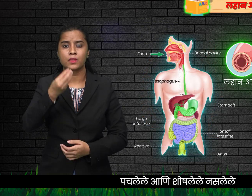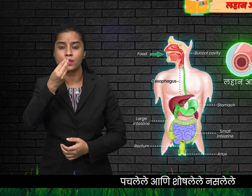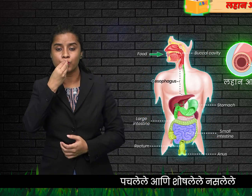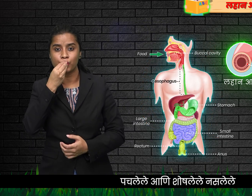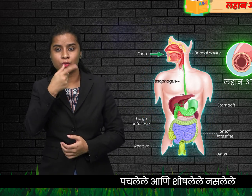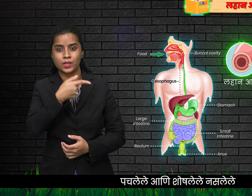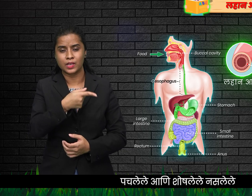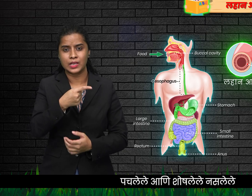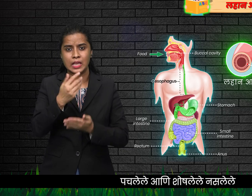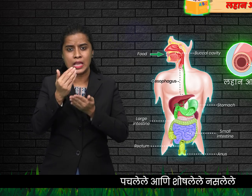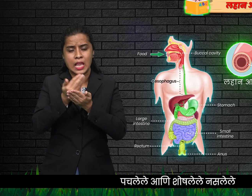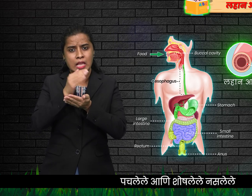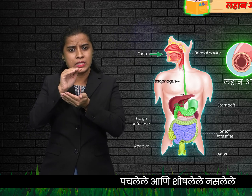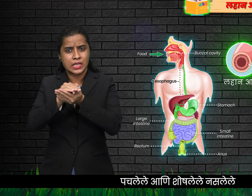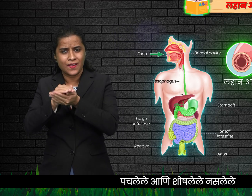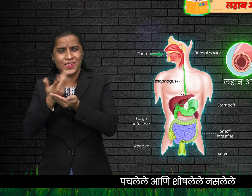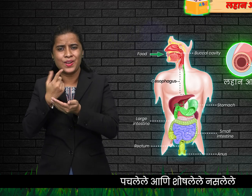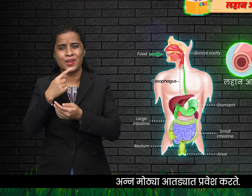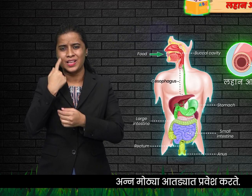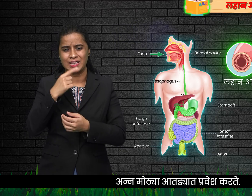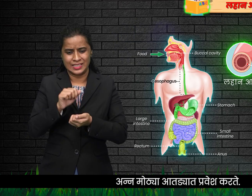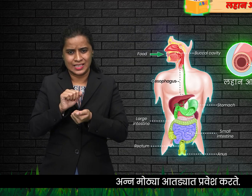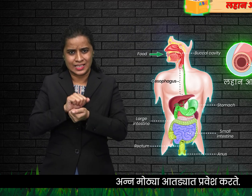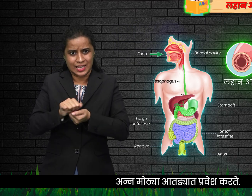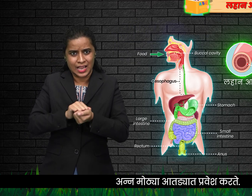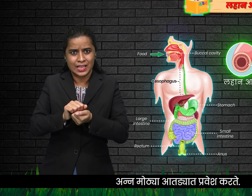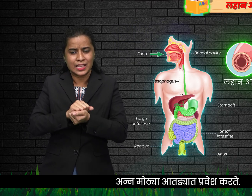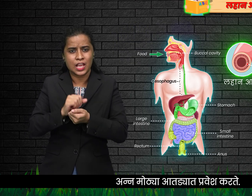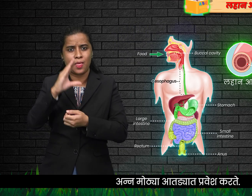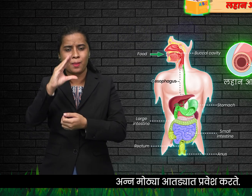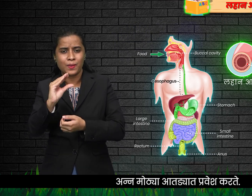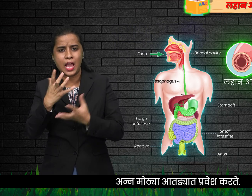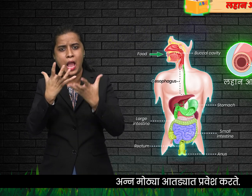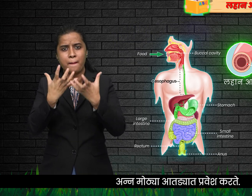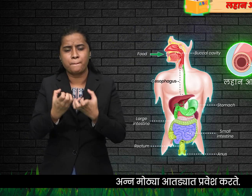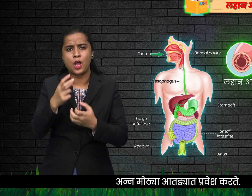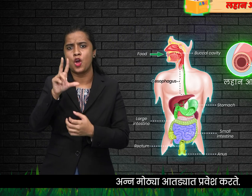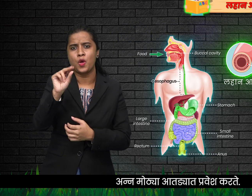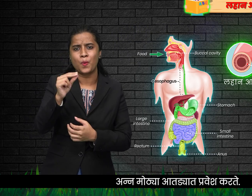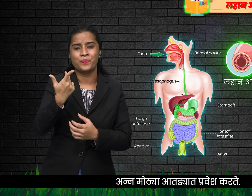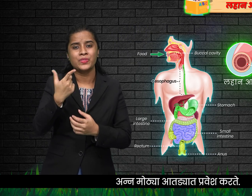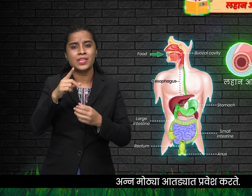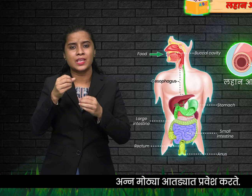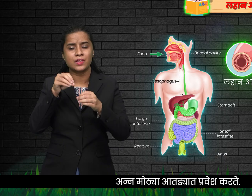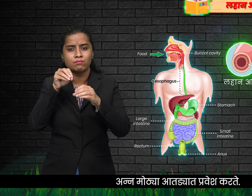पचलेले अन्न आणि शोषलेले नसलेले अन्न मोठ्या आतड्यात प्रवेश करते.